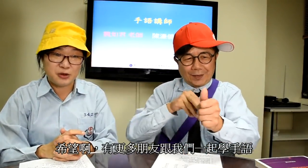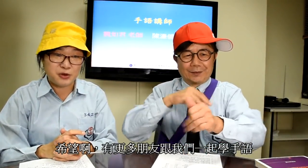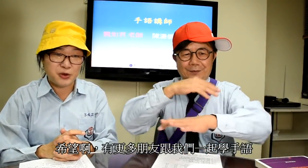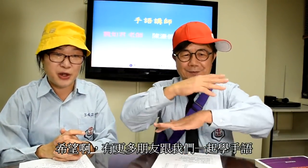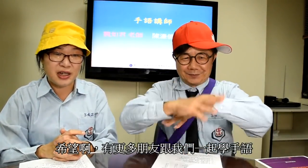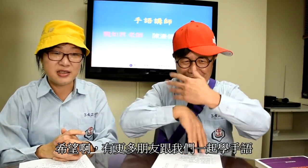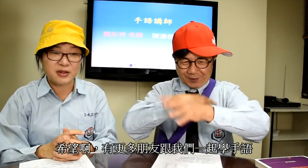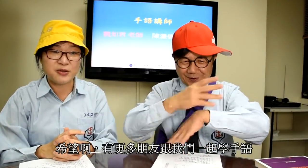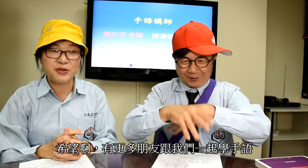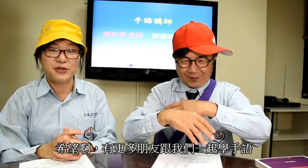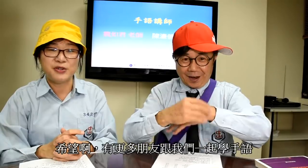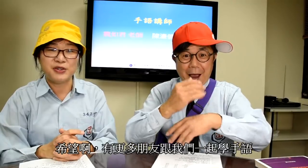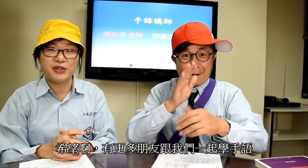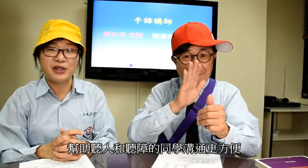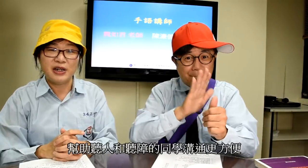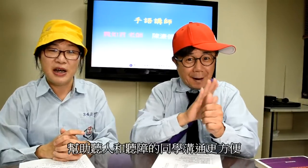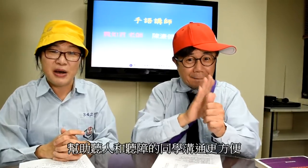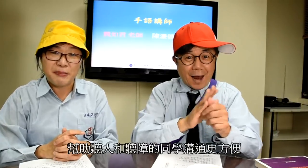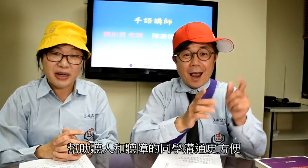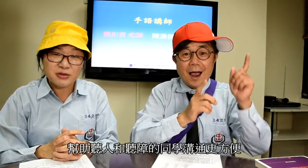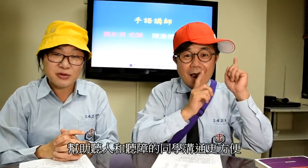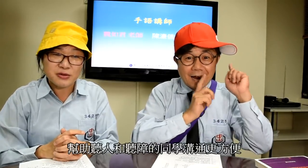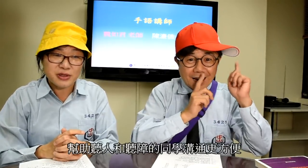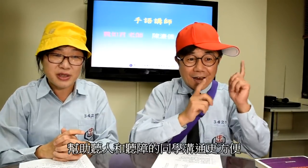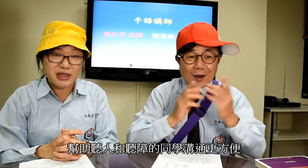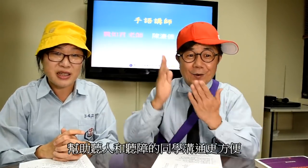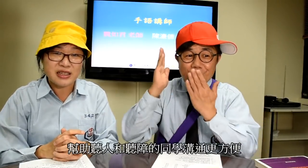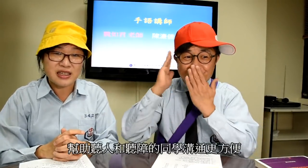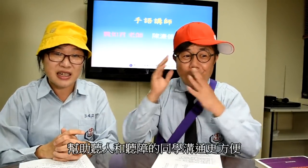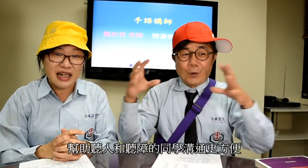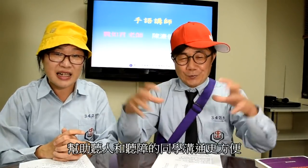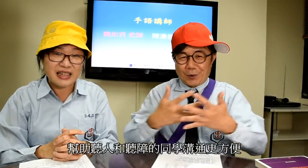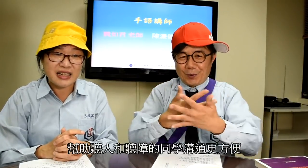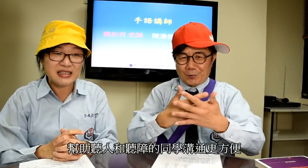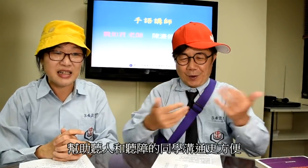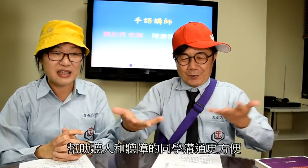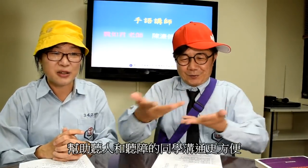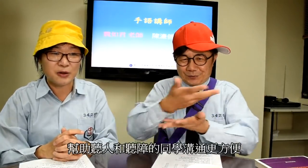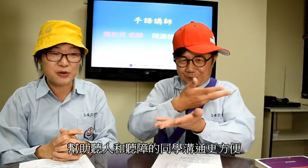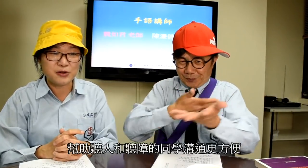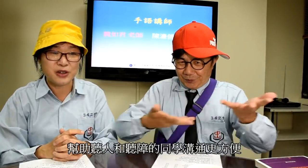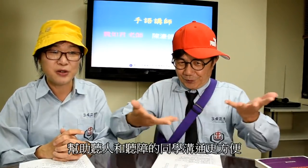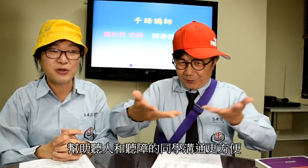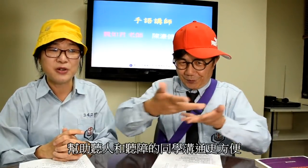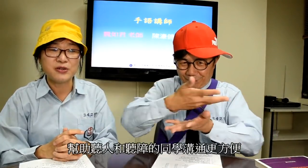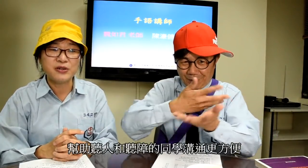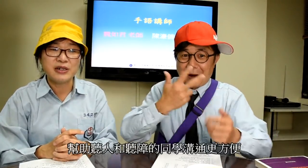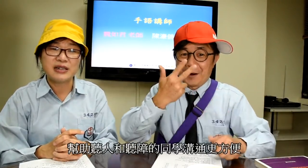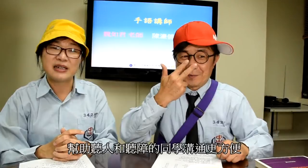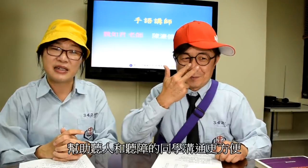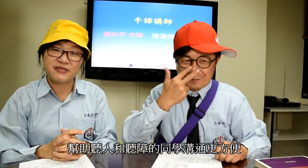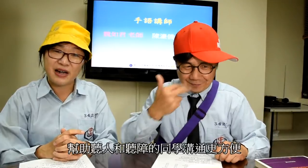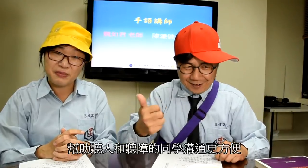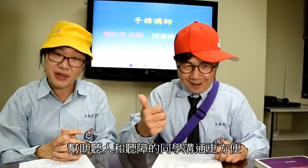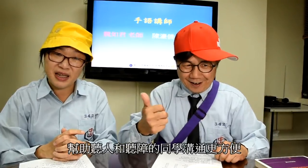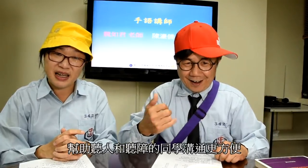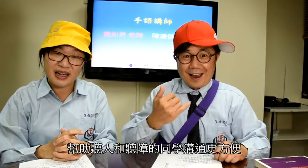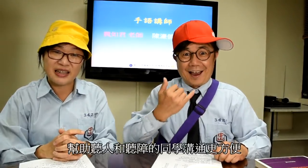学手语，帮助听人和听障的同学沟通更方便，